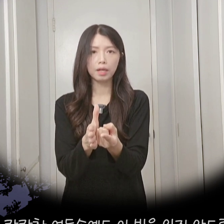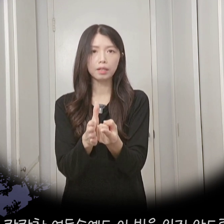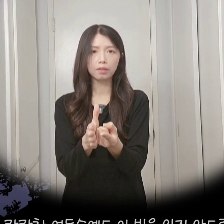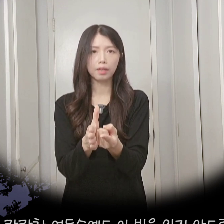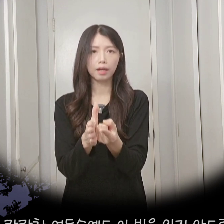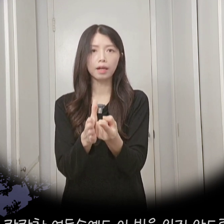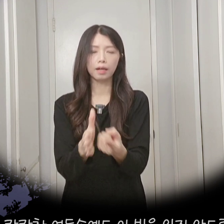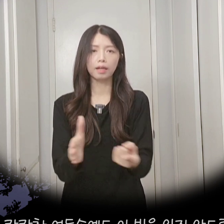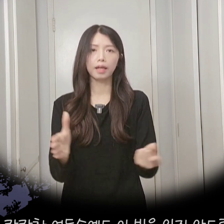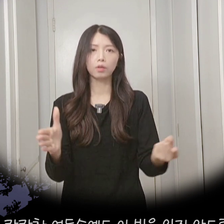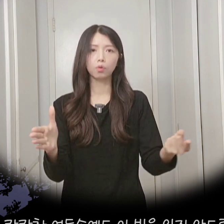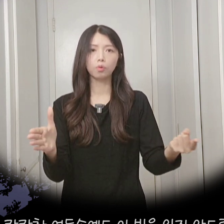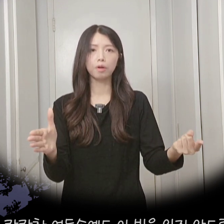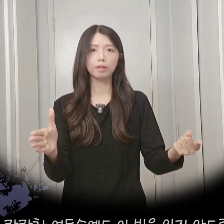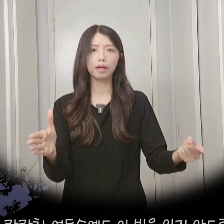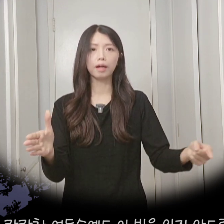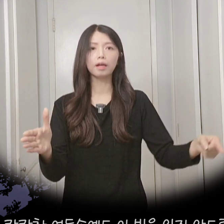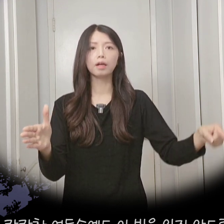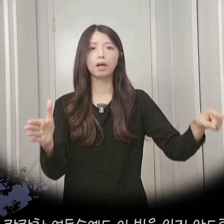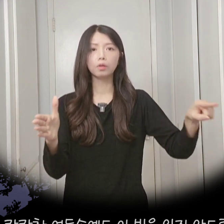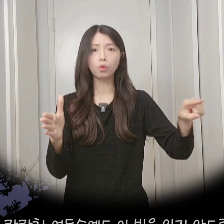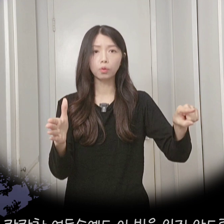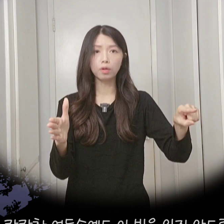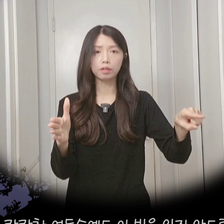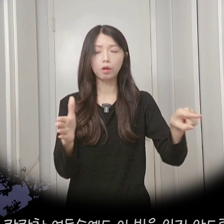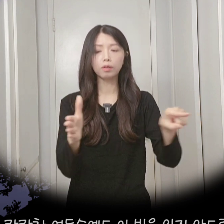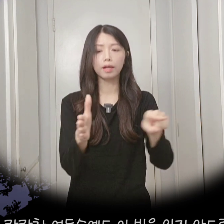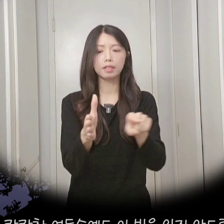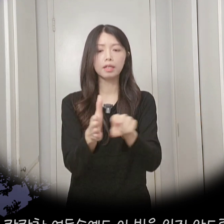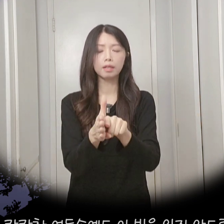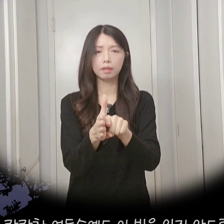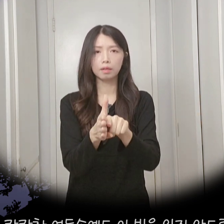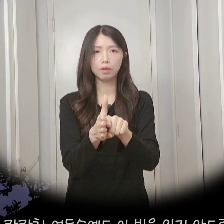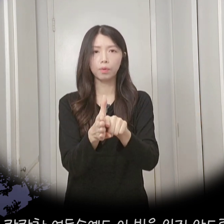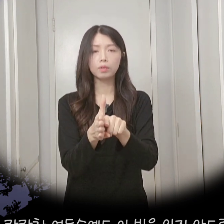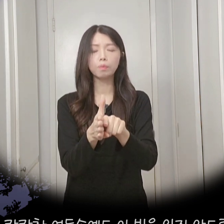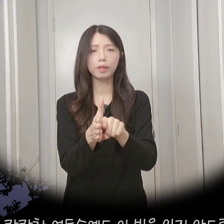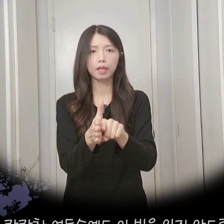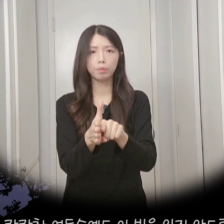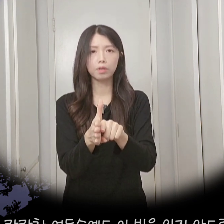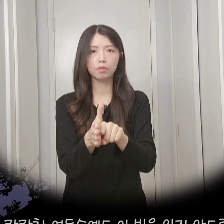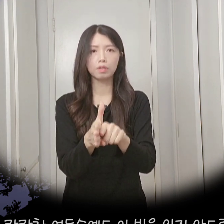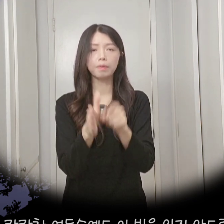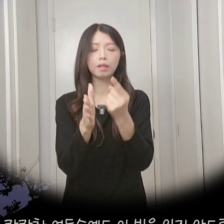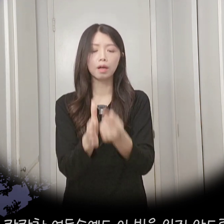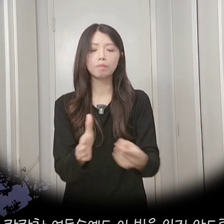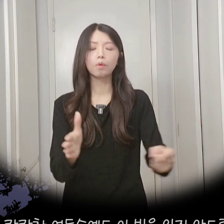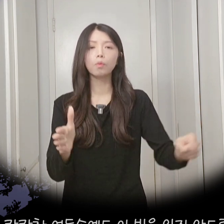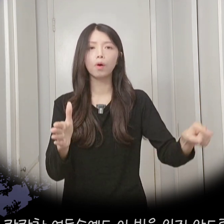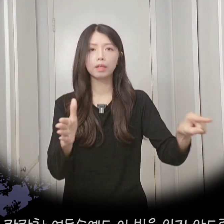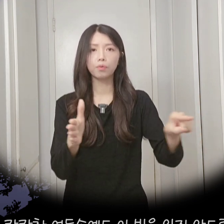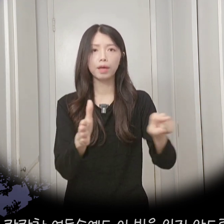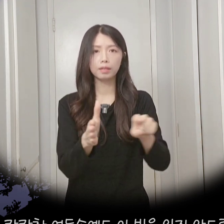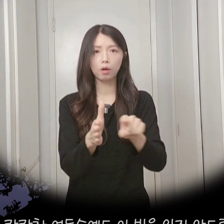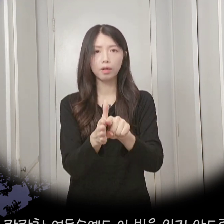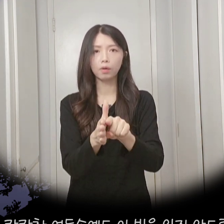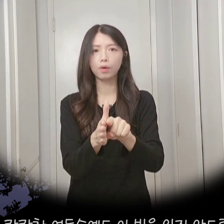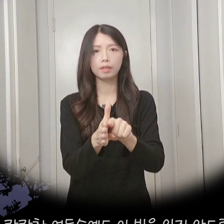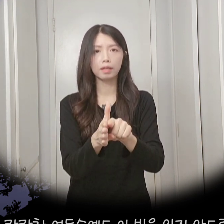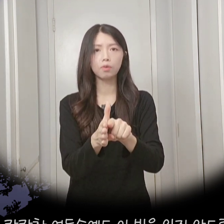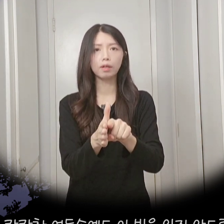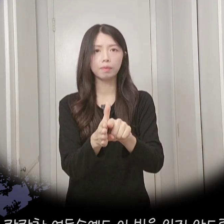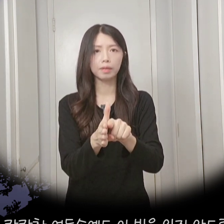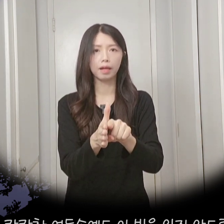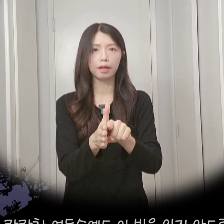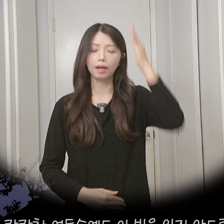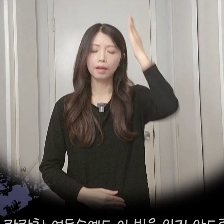붙이시면서 시작하셨다가 양쪽으로 벌렸다가 손을 돌려서 다시 왼손 바닥에 붙여주시면 뭐뭐 하기 위해서라고 한